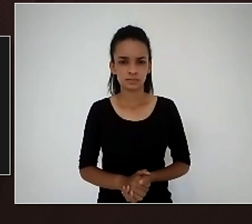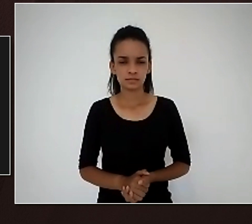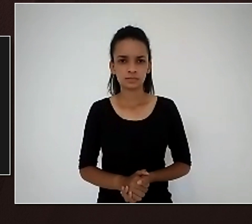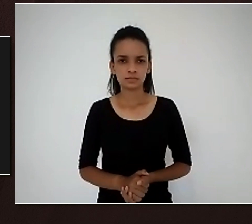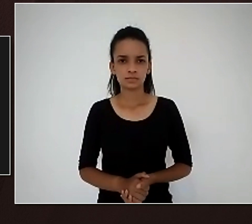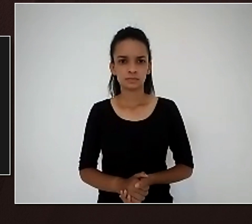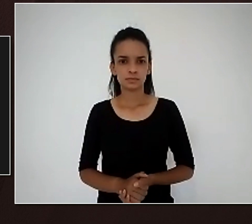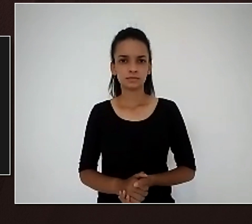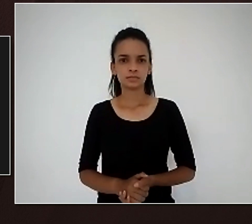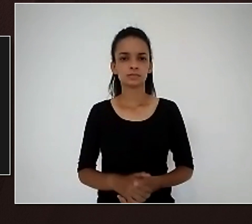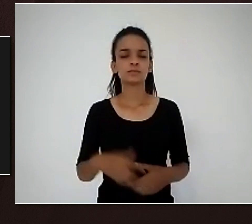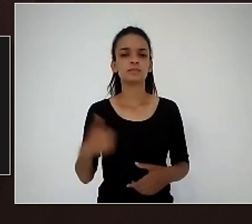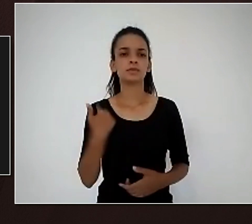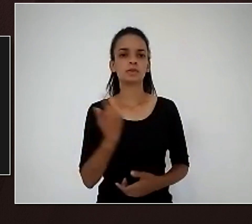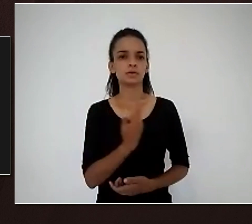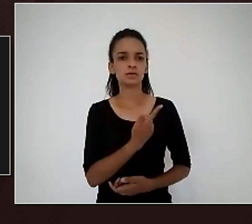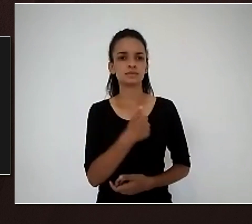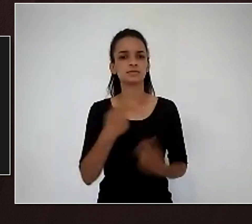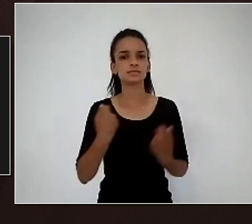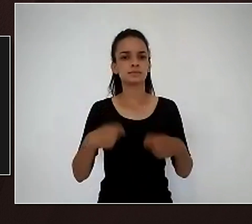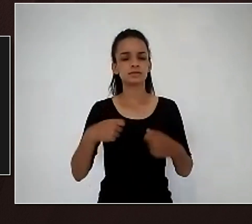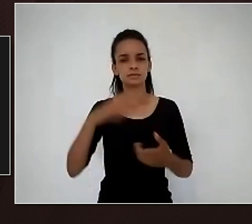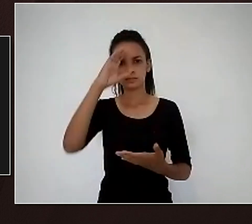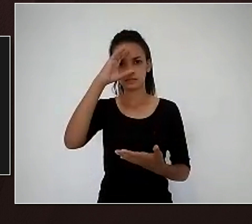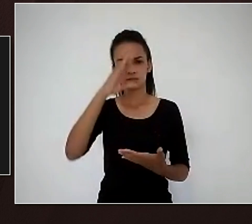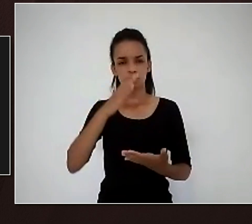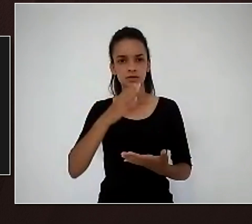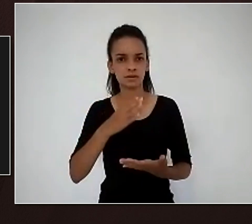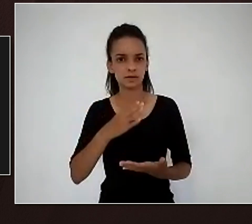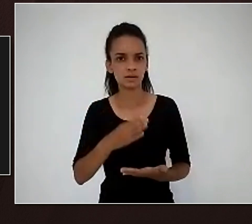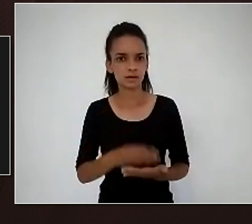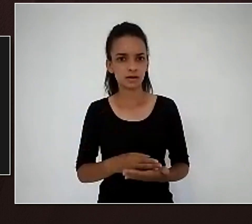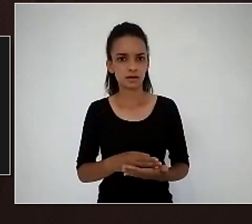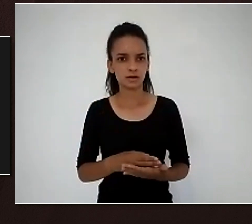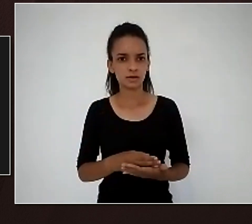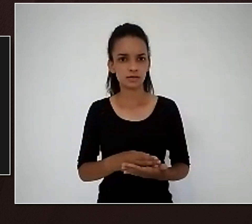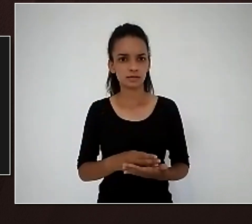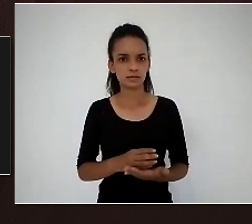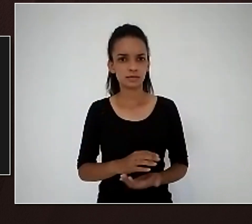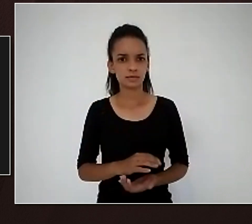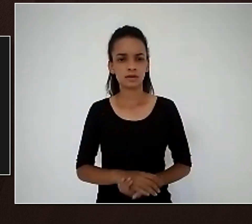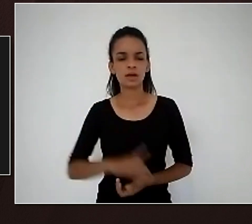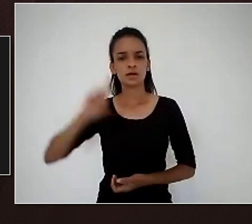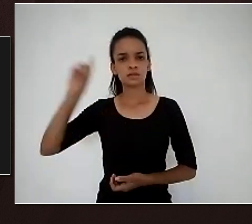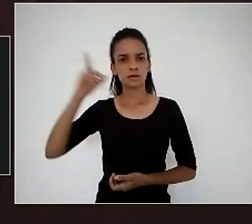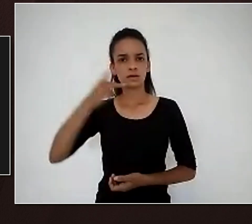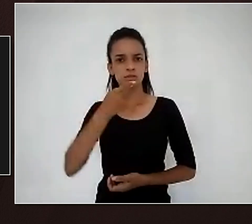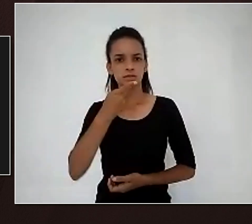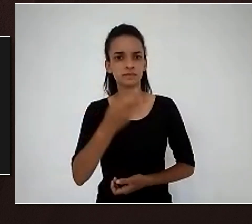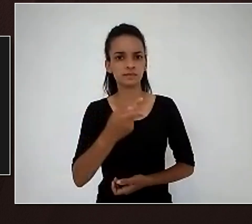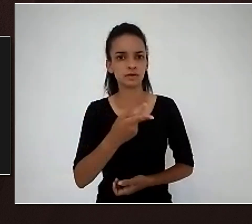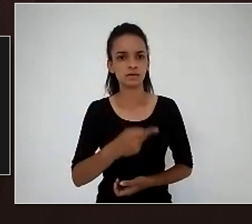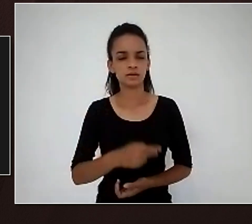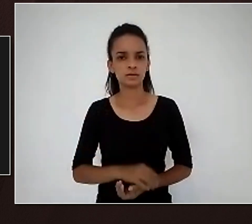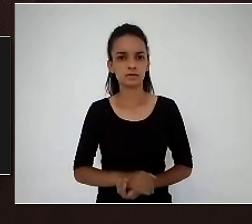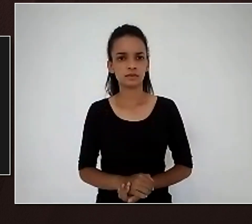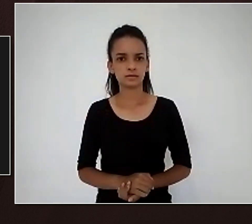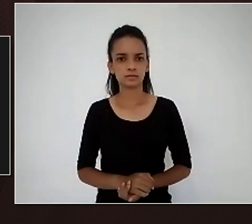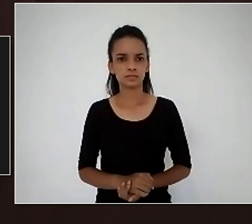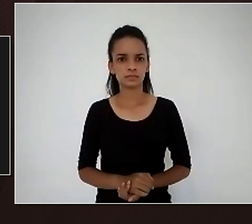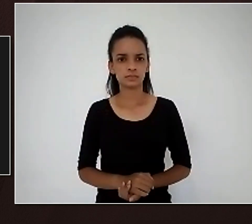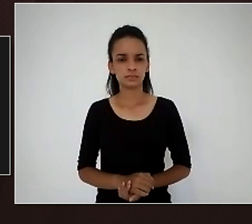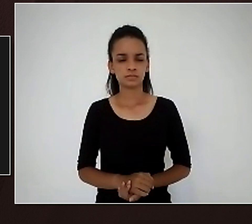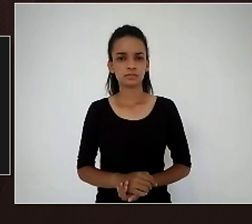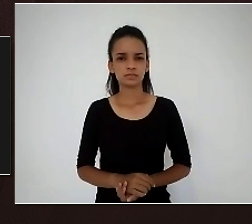es nuestra realidad creer, ¿no?, en lo que se está hablando, ¿no? Y no estamos tomando la palabra como